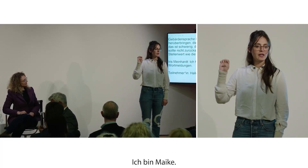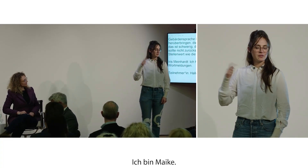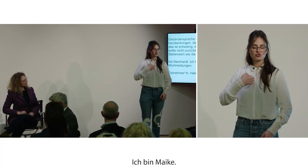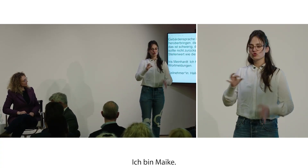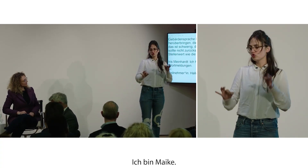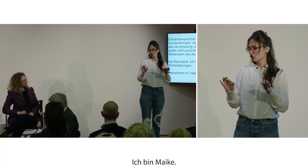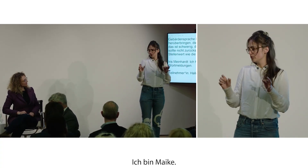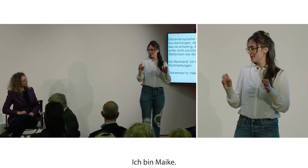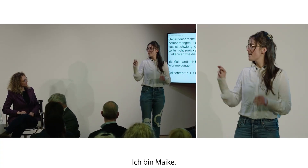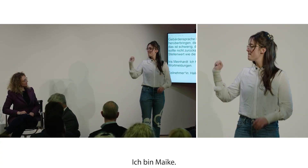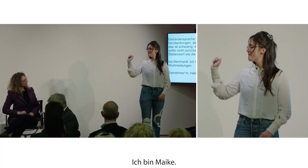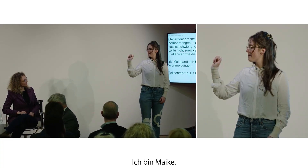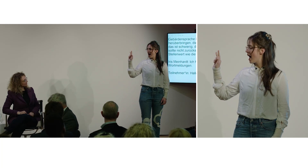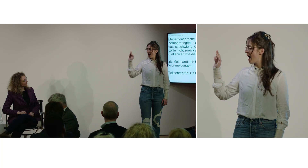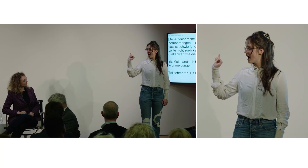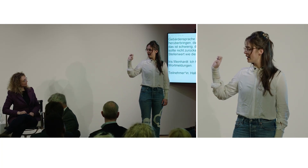Ich bin Maike.